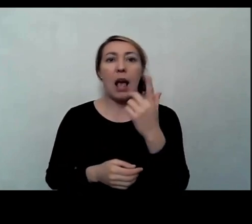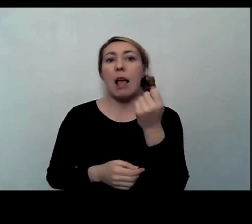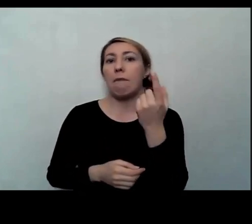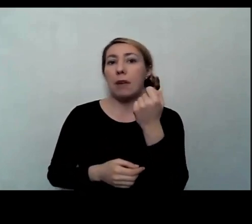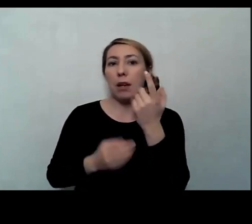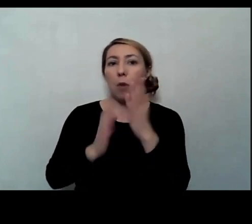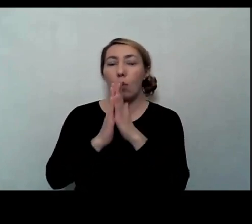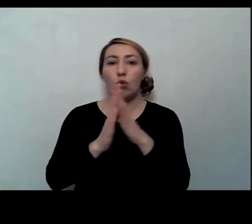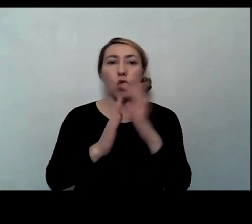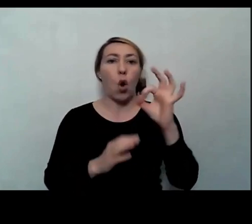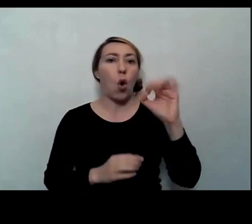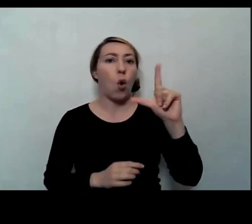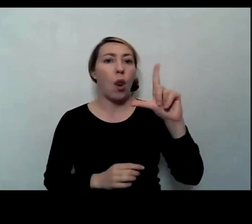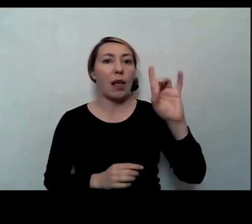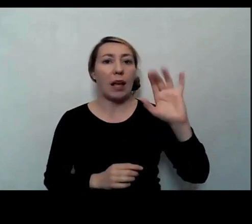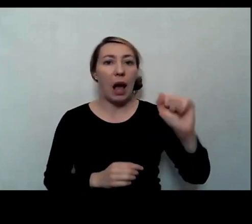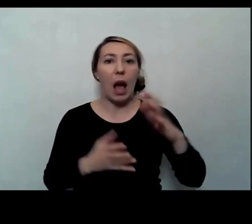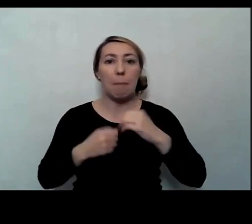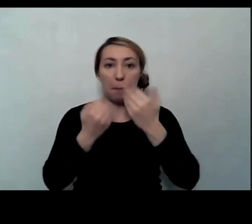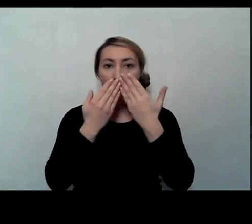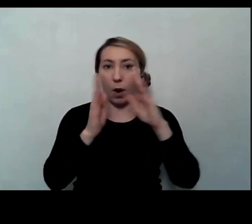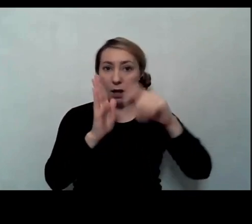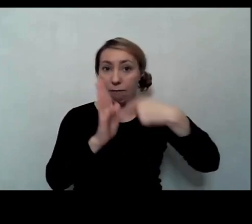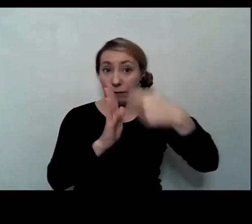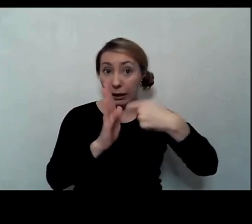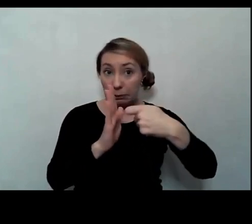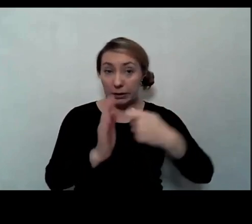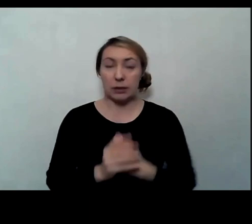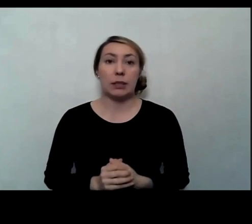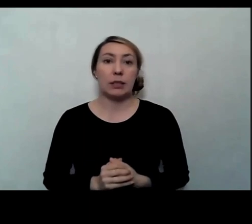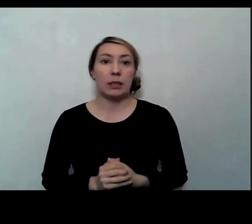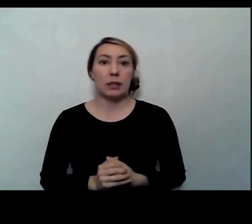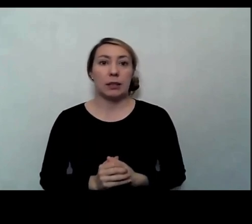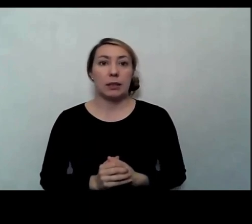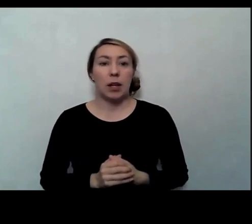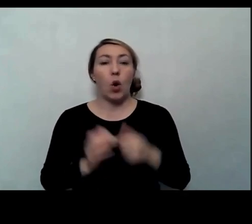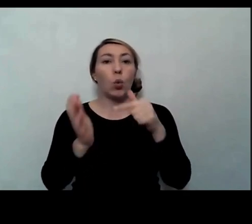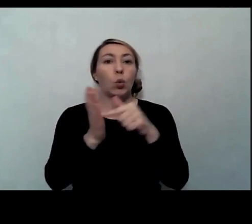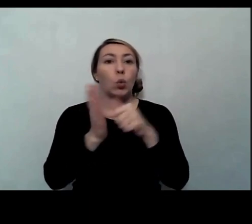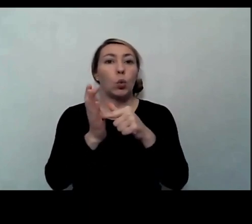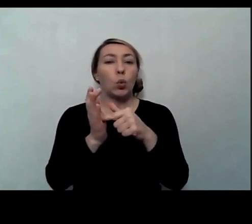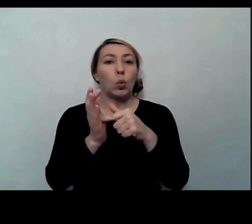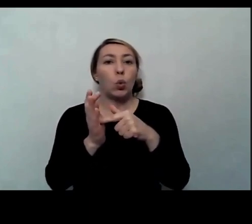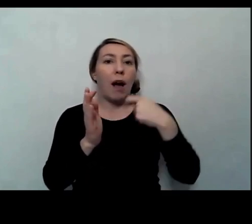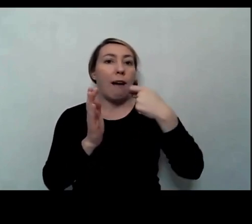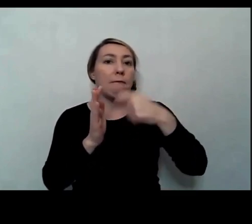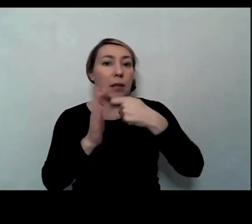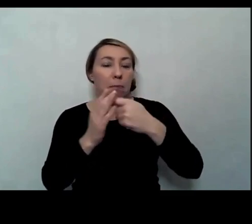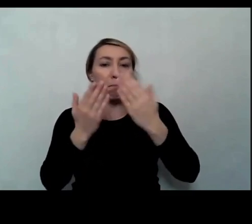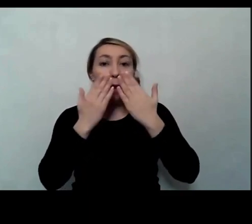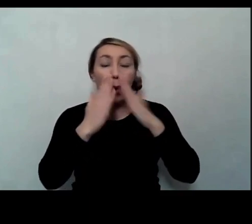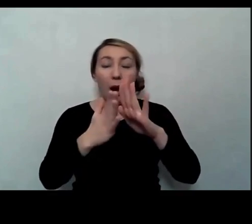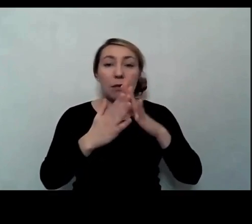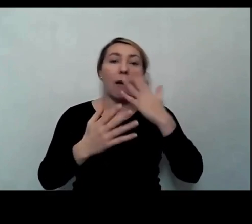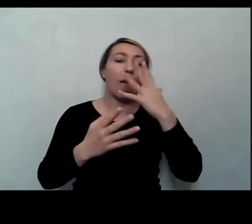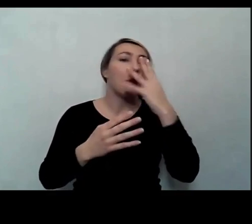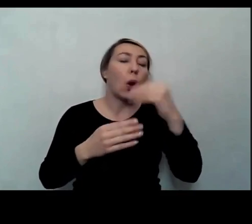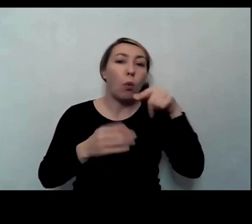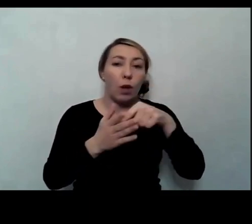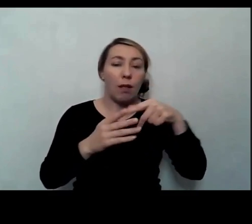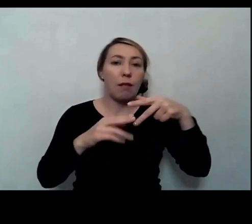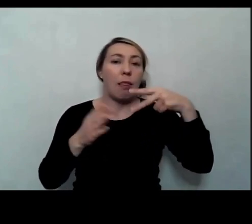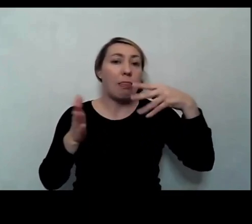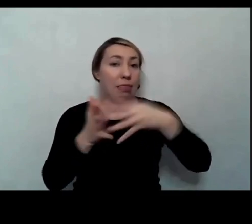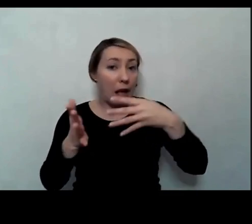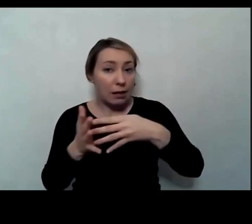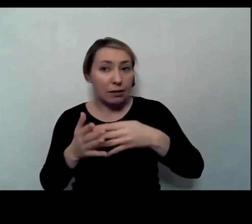najpierw Olgę o to, żeby pokazała film, w którym zobaczycie Państwo, jak to narzędzie wygląda, a potem jeszcze panią